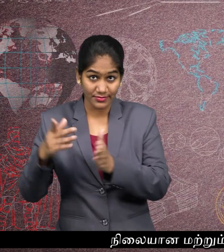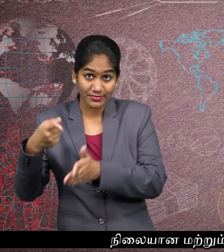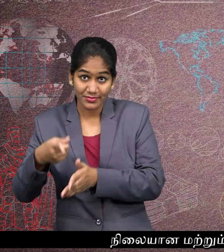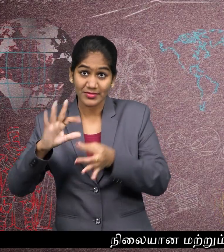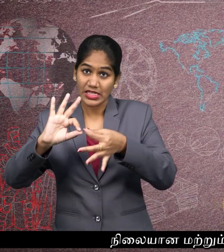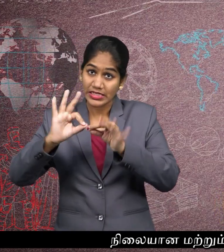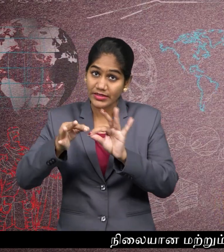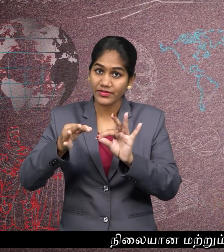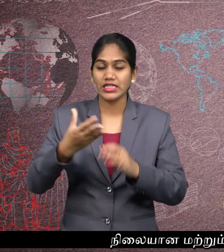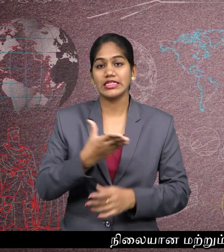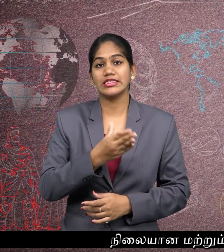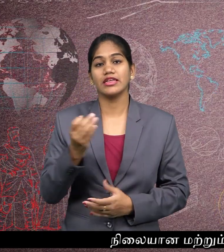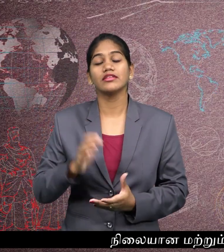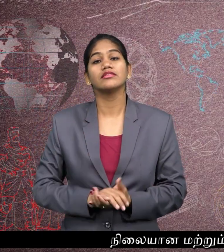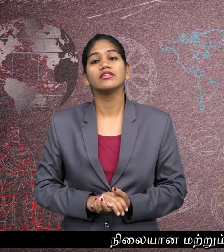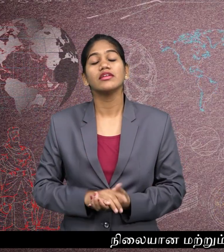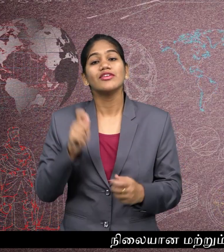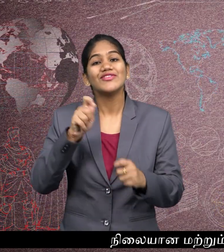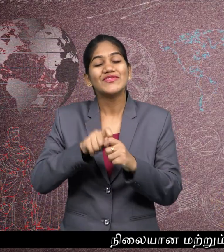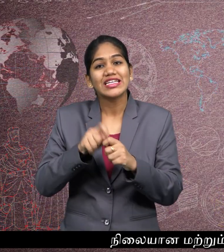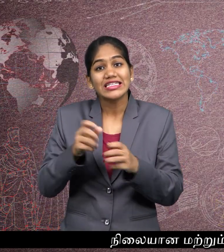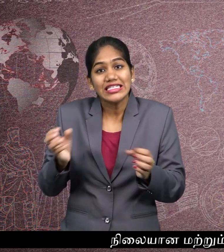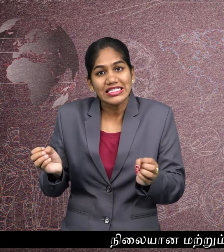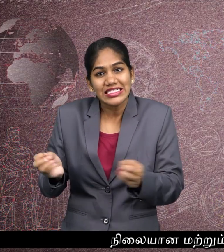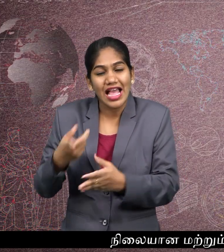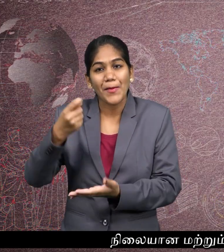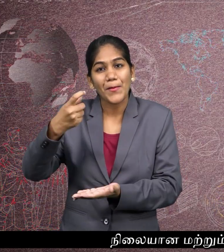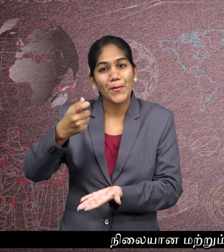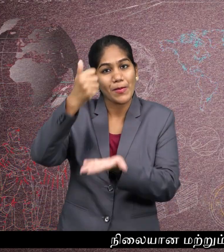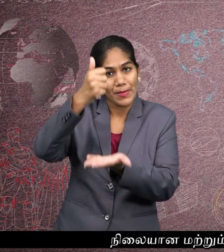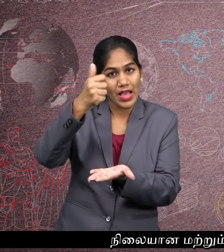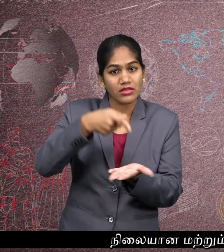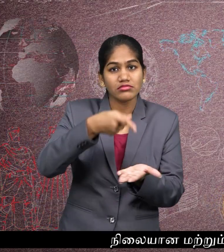நிலையான மற்றும் பணி மூலதனத்தின் ஏற்பாடு.